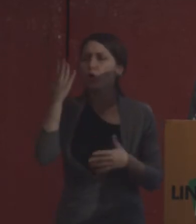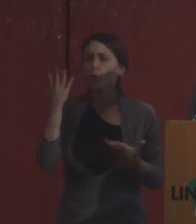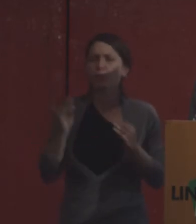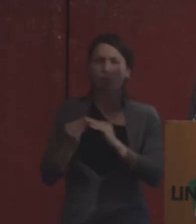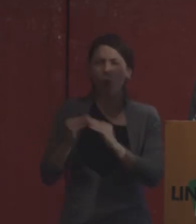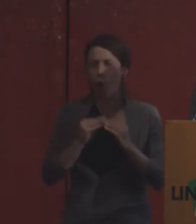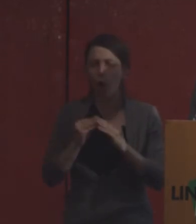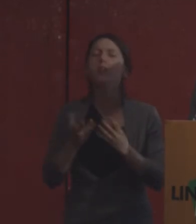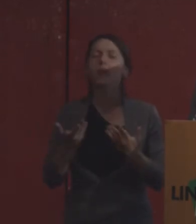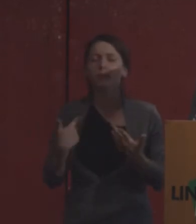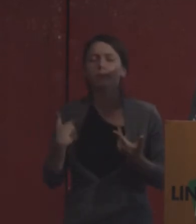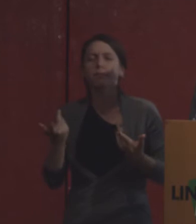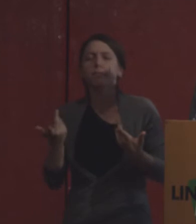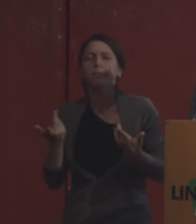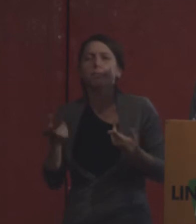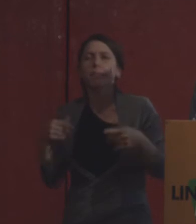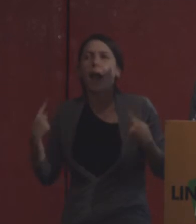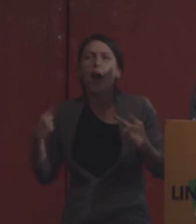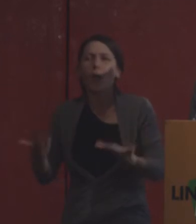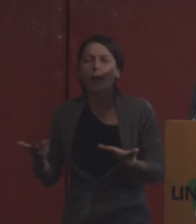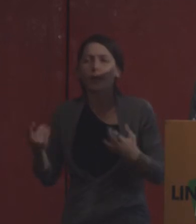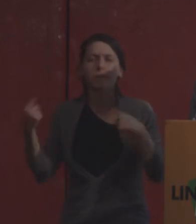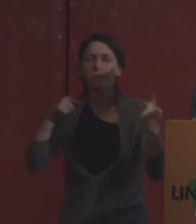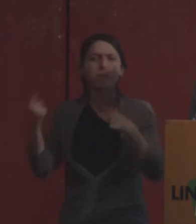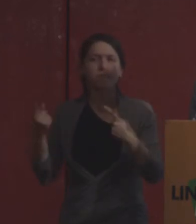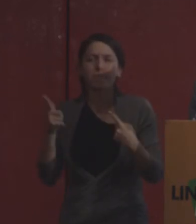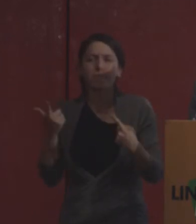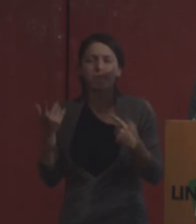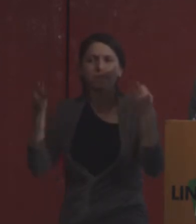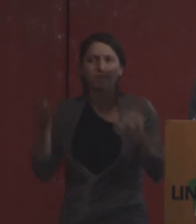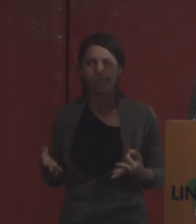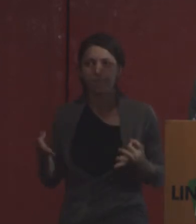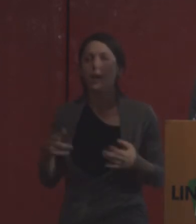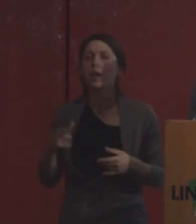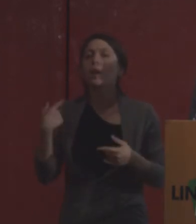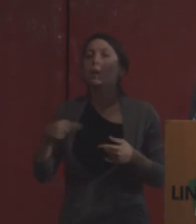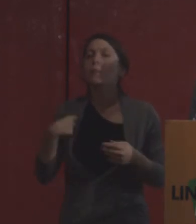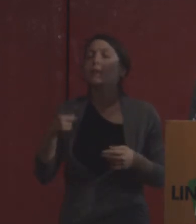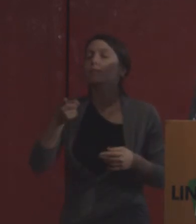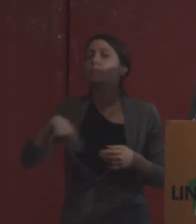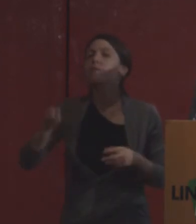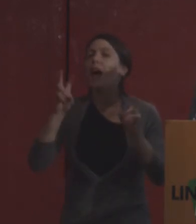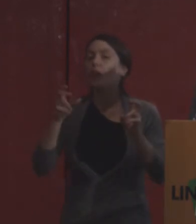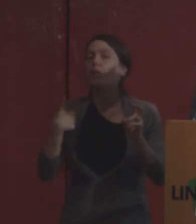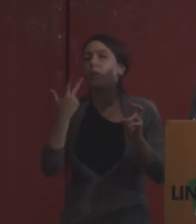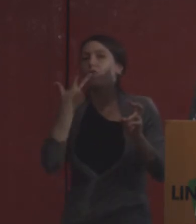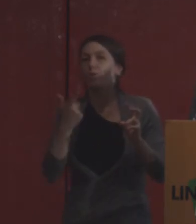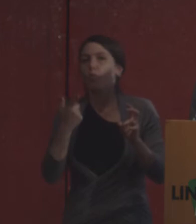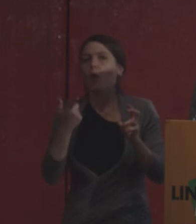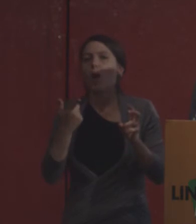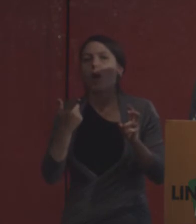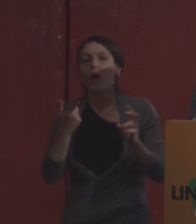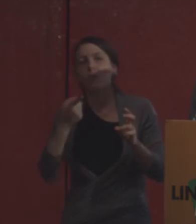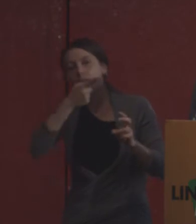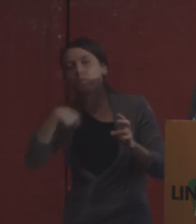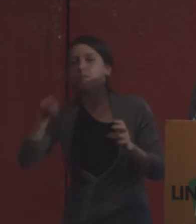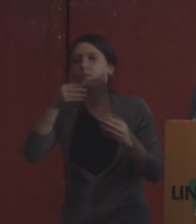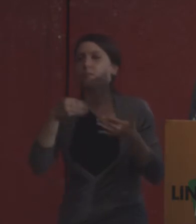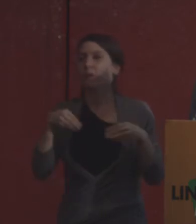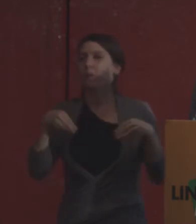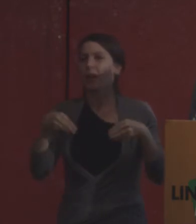incontro a fare davvero una discussione a viso aperto, perché su questi temi si giocherà ovviamente il futuro, e faccio un